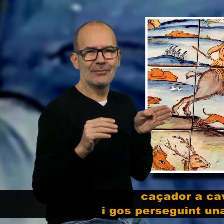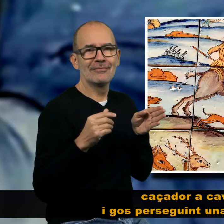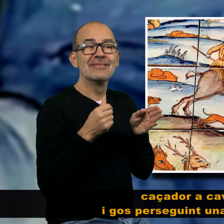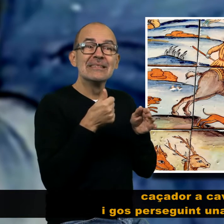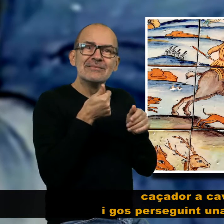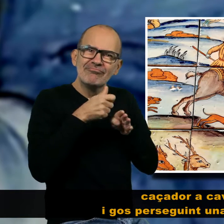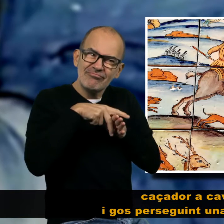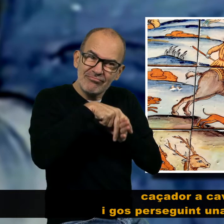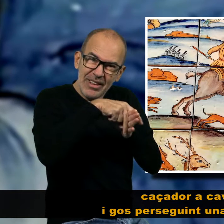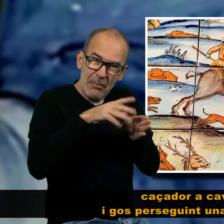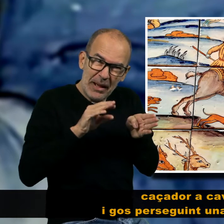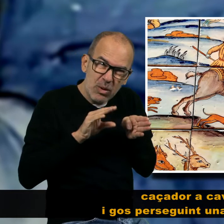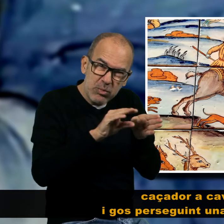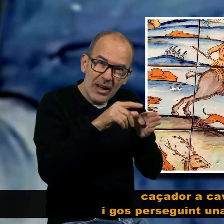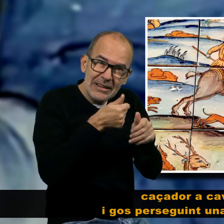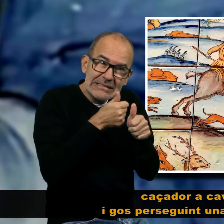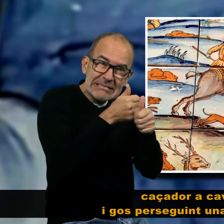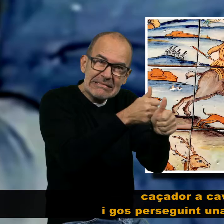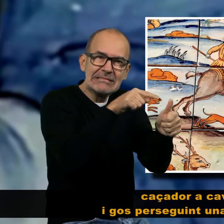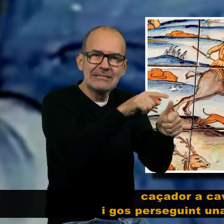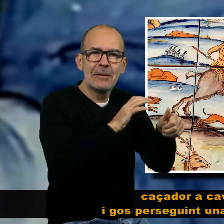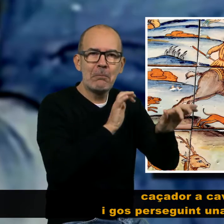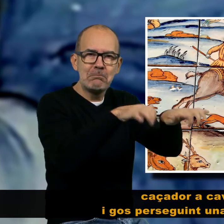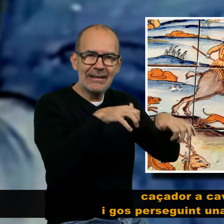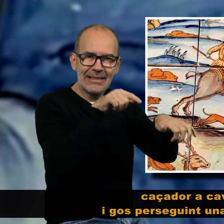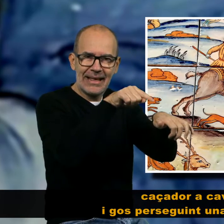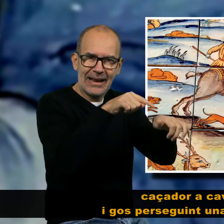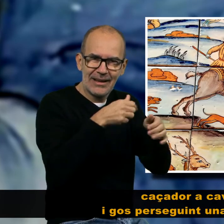Caçador a cavall i gos perseguint una pantera.